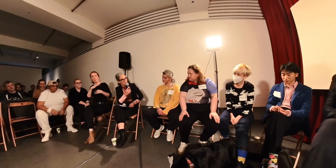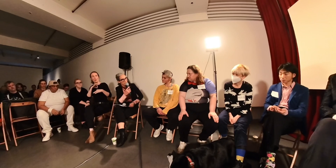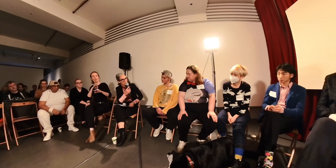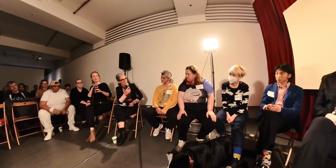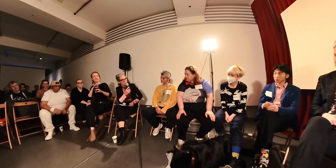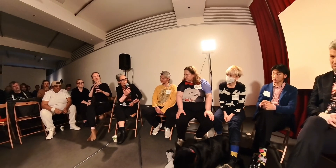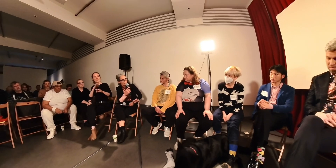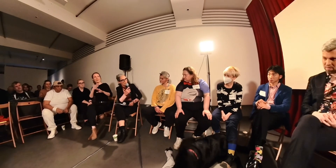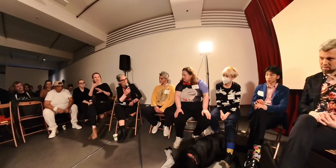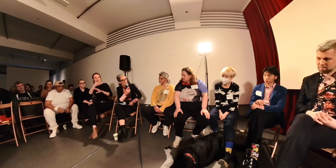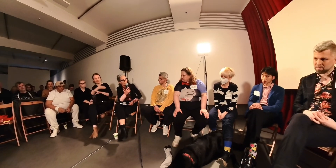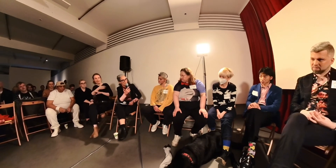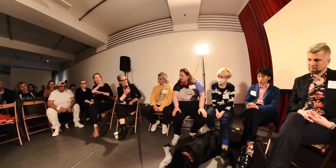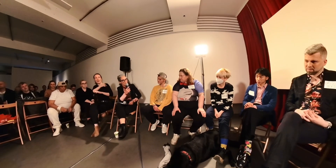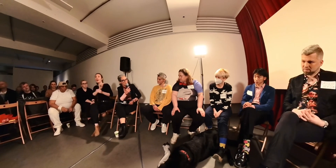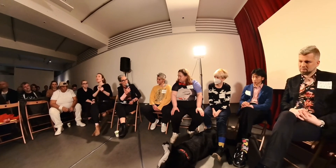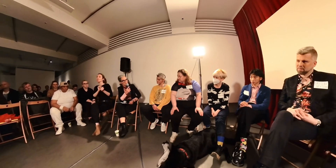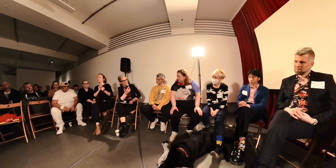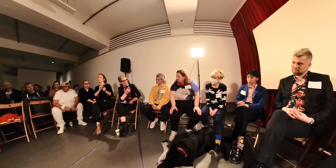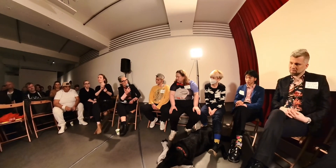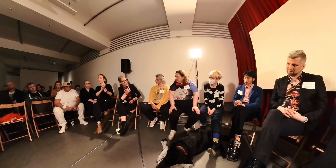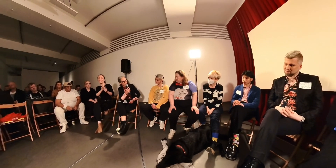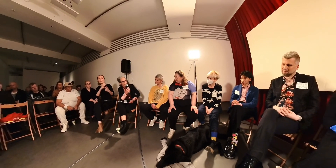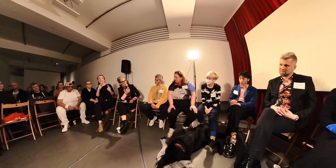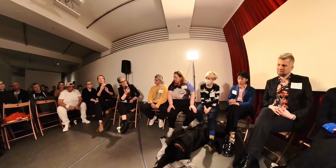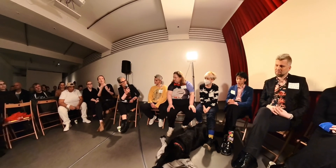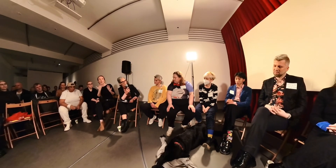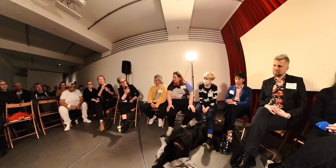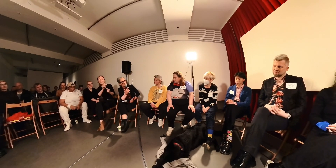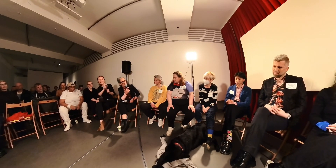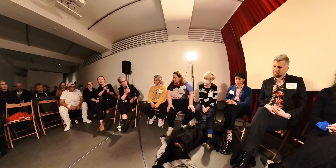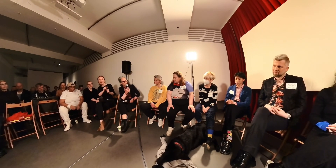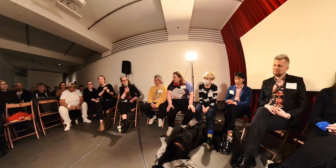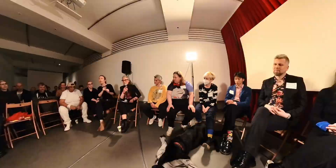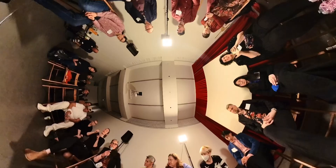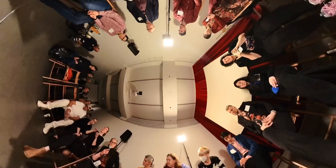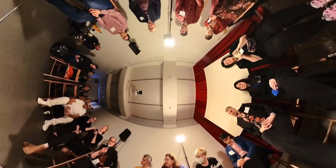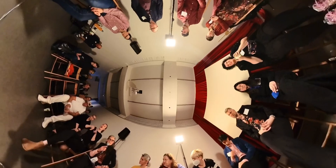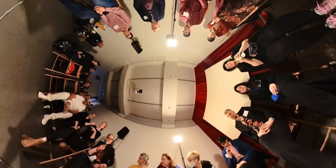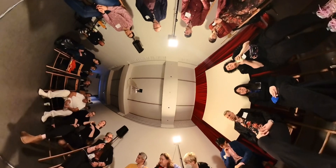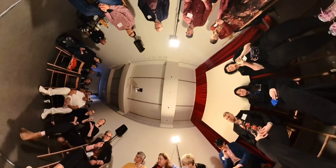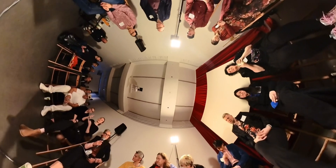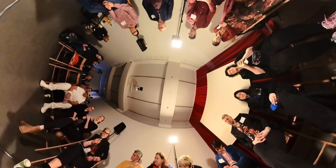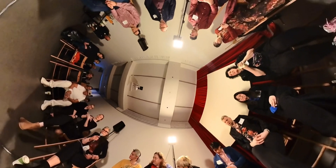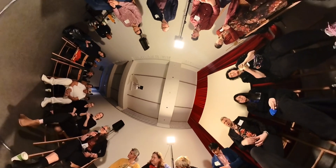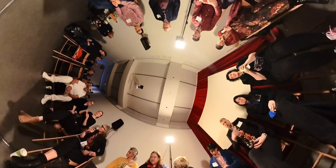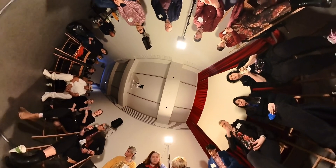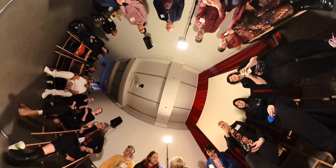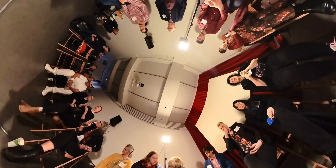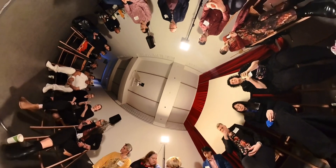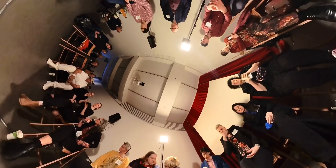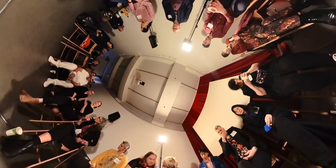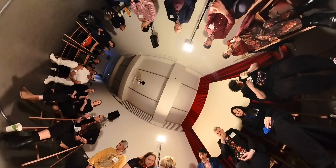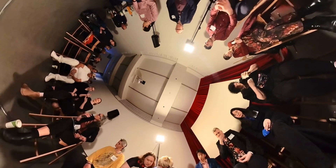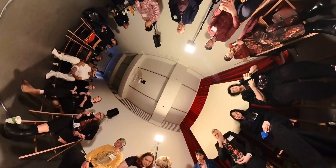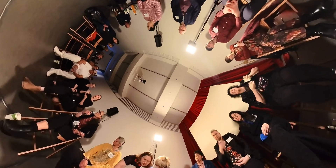k holkám do jejich místa, kde vlastně jsou celkem nedávno, takže jsem byla moc ráda a cítila jsem